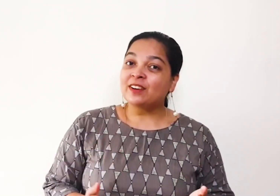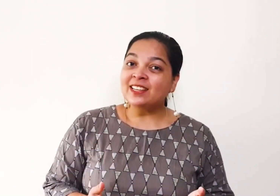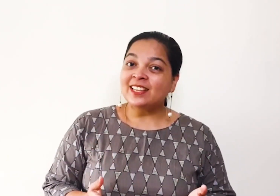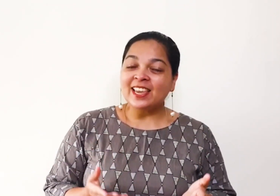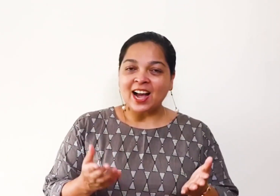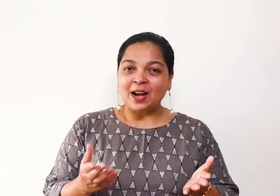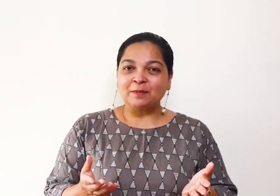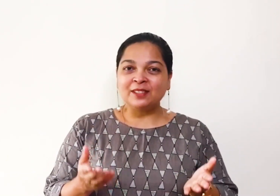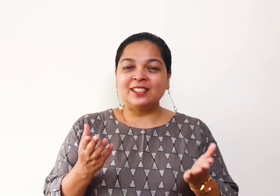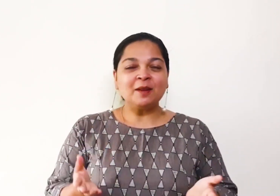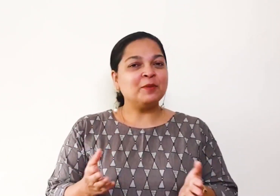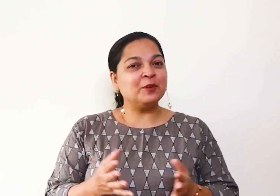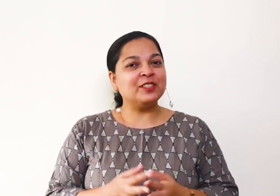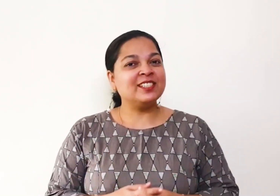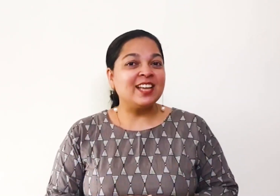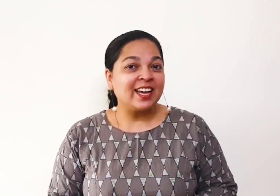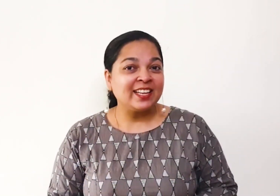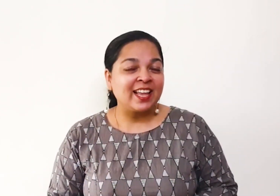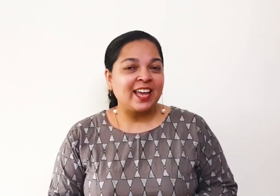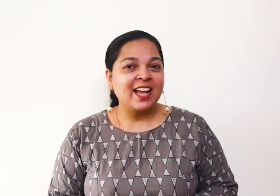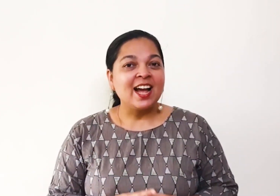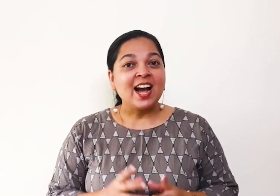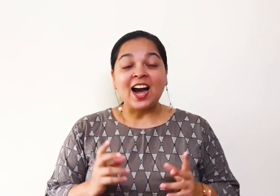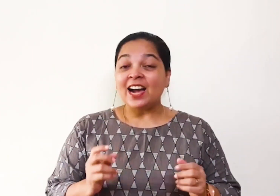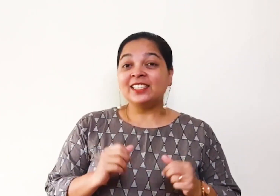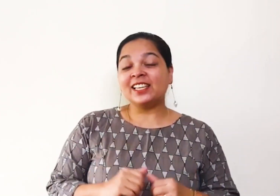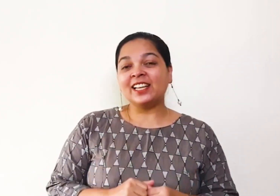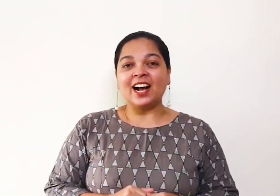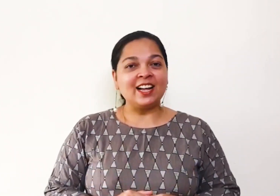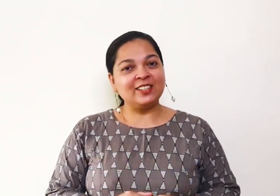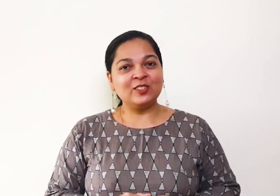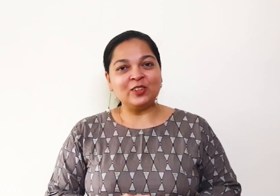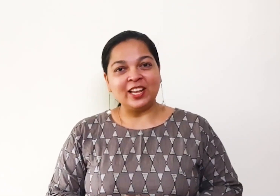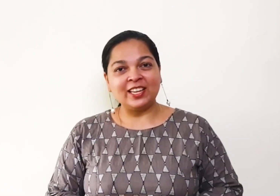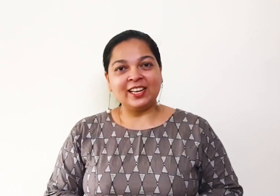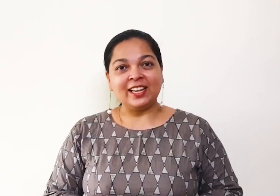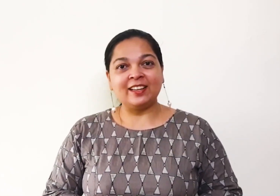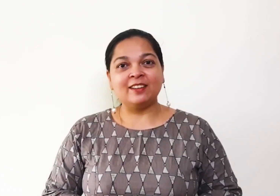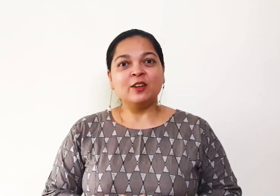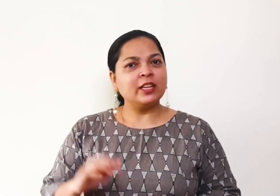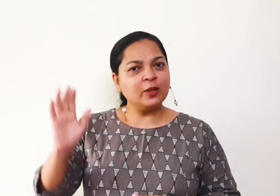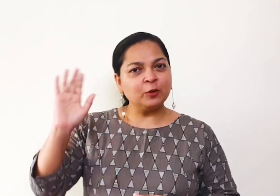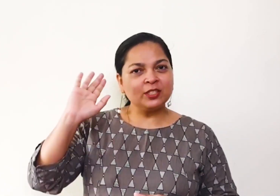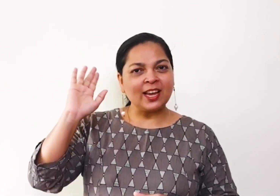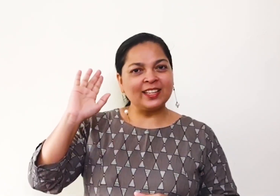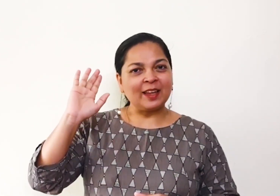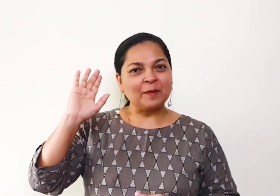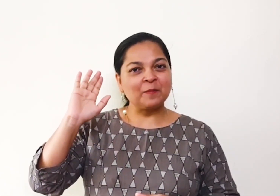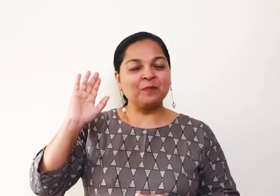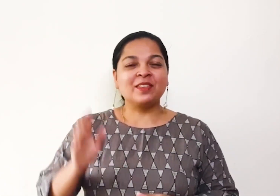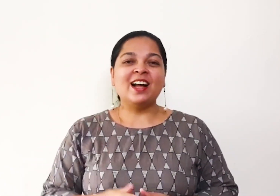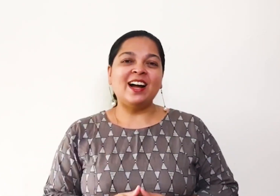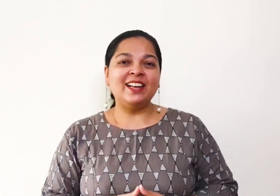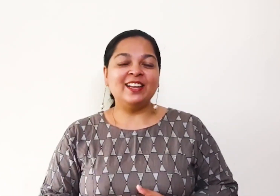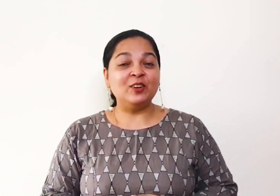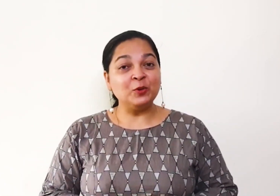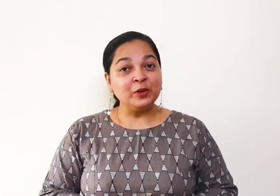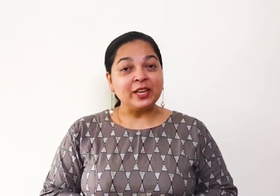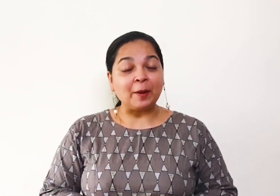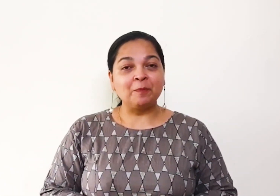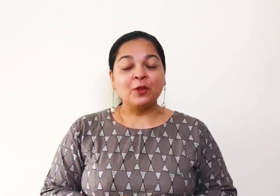ମୋର ବିଶ୍ୱାସ ଅଛି ଯେ ଆଜିର କାହାଣୀ ଶୁଣିବା ପାଇଁ ଆପଣମାନେ ଉତ୍ସାହିତ ଅଛନ୍ତି। କେତେ ଉତ୍ସାହିତ